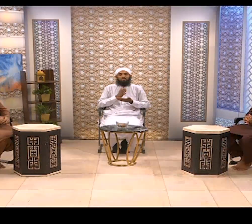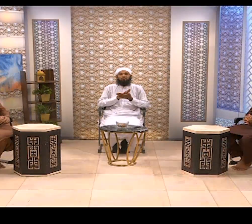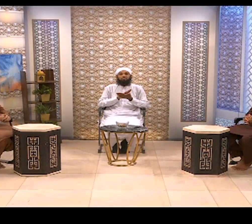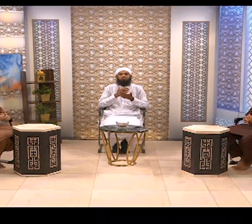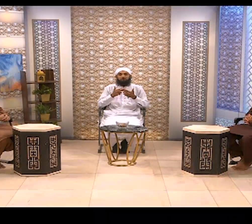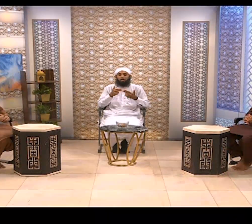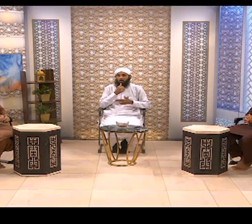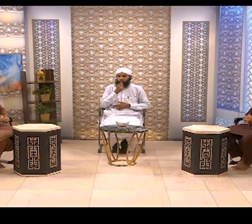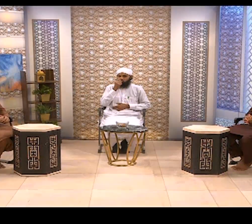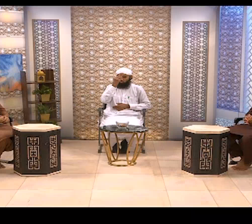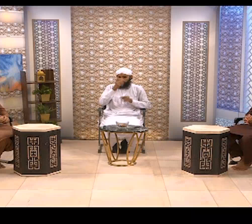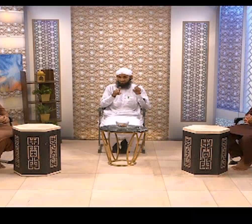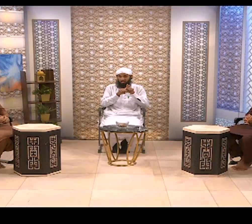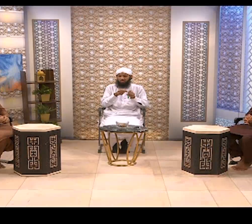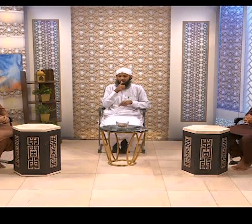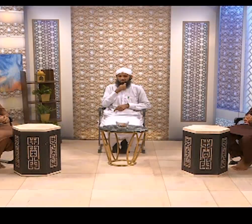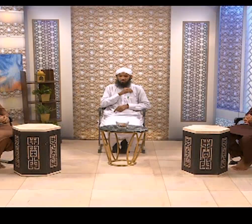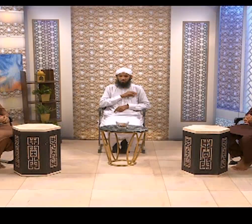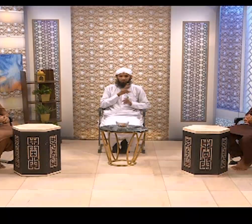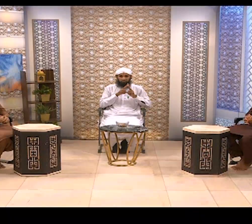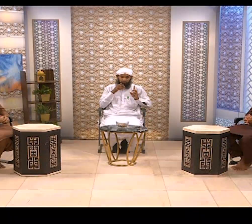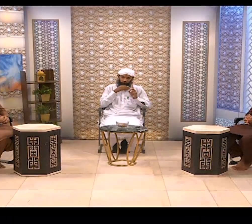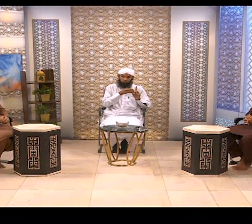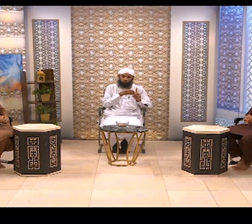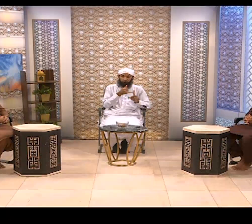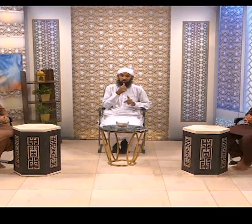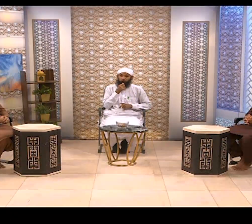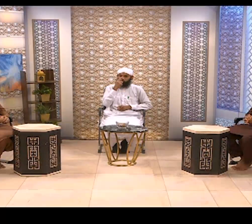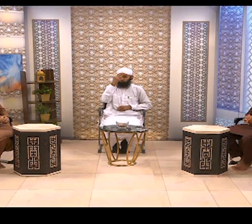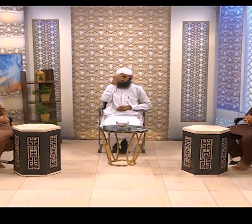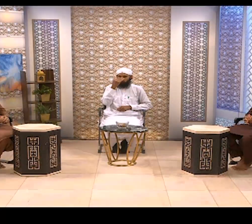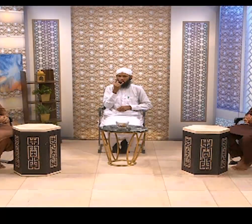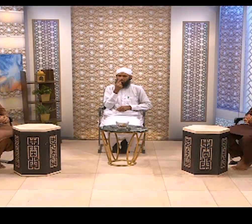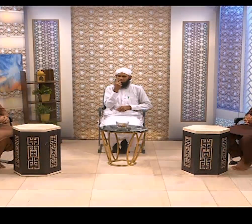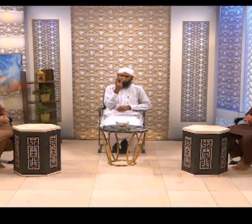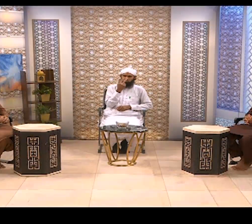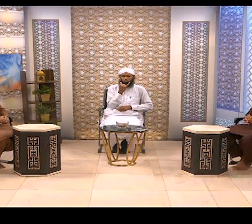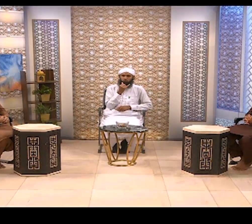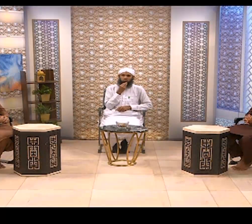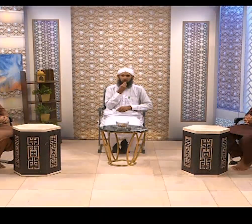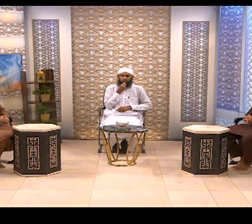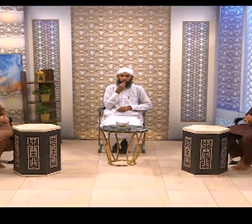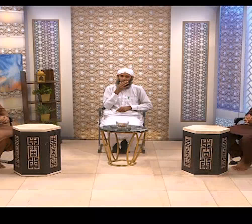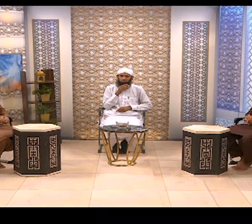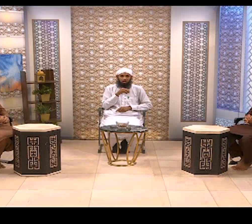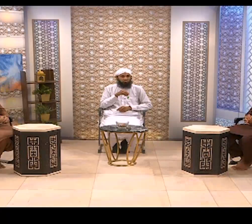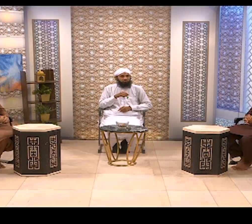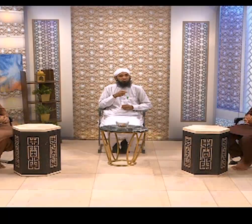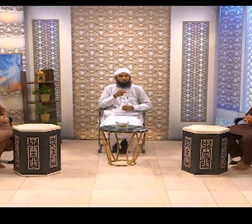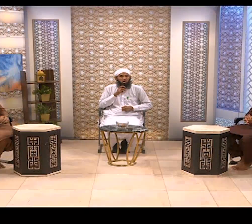اور ماں باپ کے ساتھ اچھا سلوک کرو اگر تیرے سامنے ان میں ایک یا دونوں بڑھاپے کو پہنچ جائیں تو ان سے ہم یعنی اف